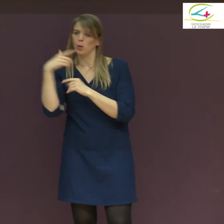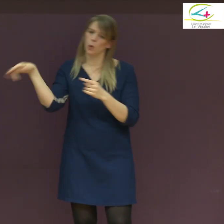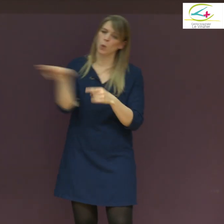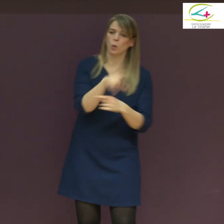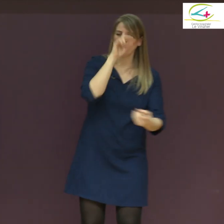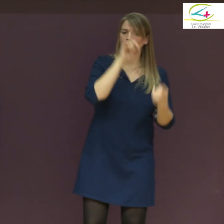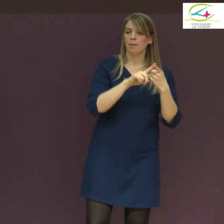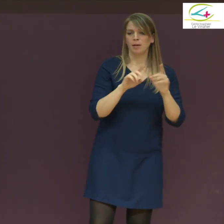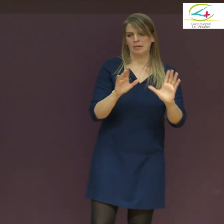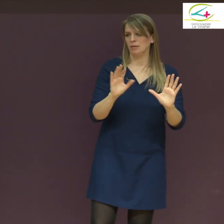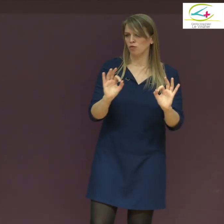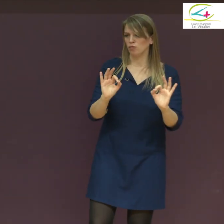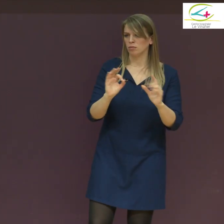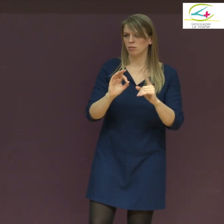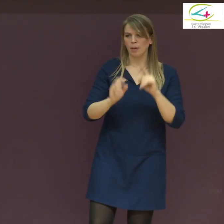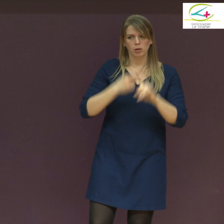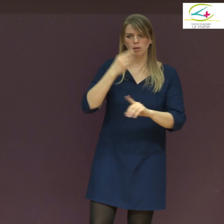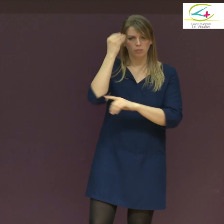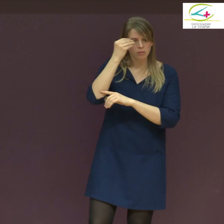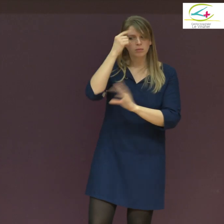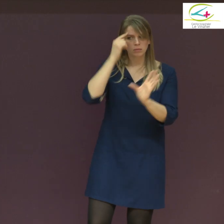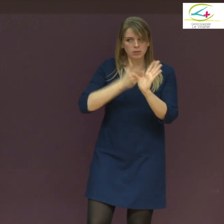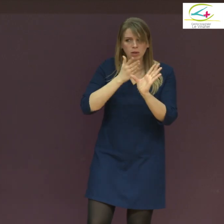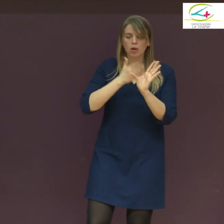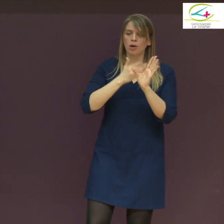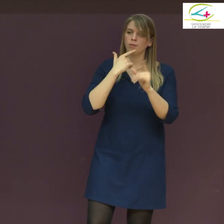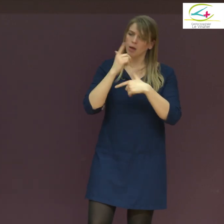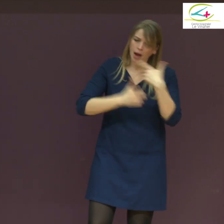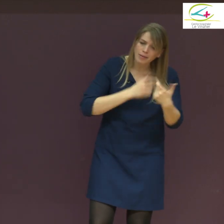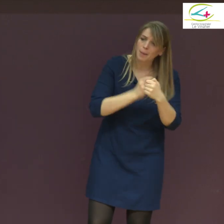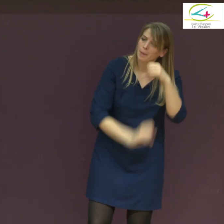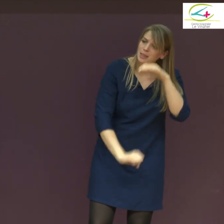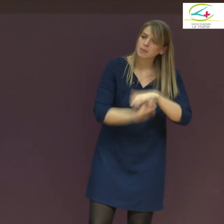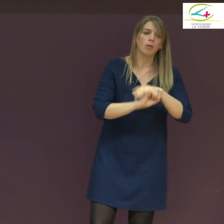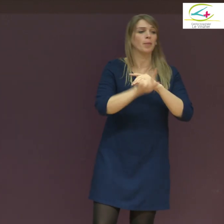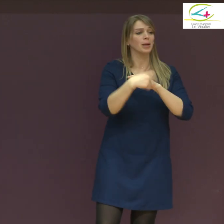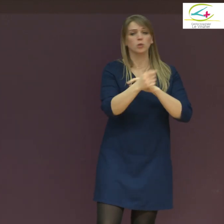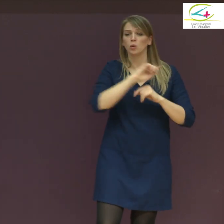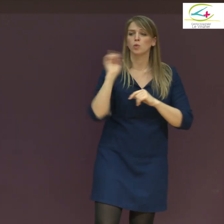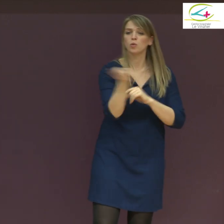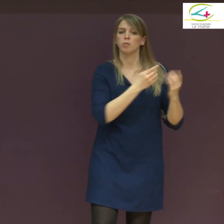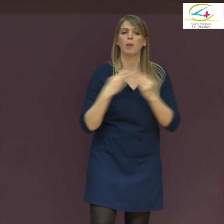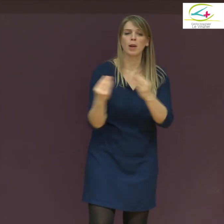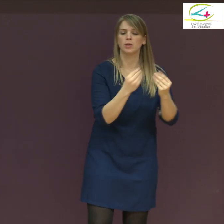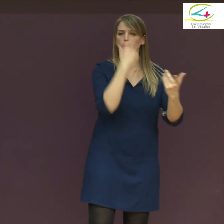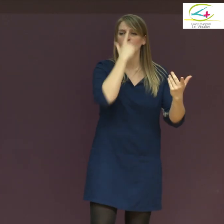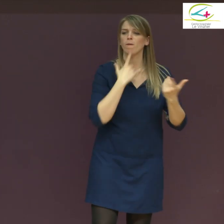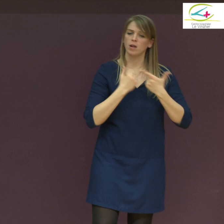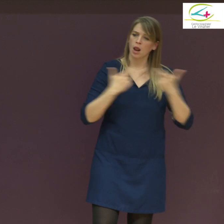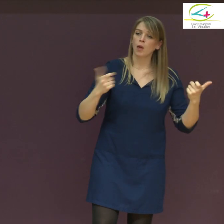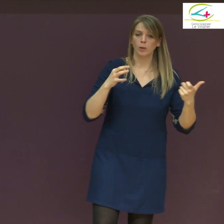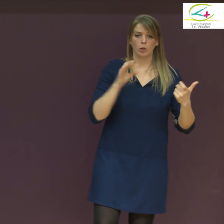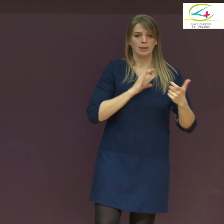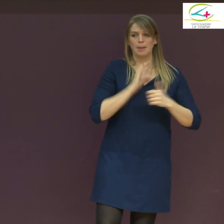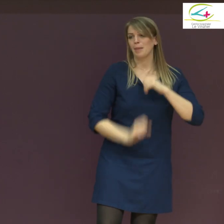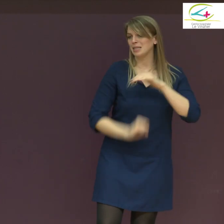importantes. L'idée, c'est vraiment que les psychiatres et les psychologues puissent s'adapter au maximum, effectivement, à un ensemble de publics. Et on essaie de le faire au